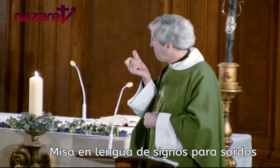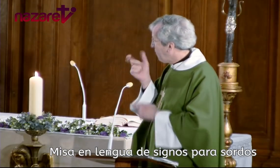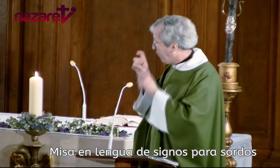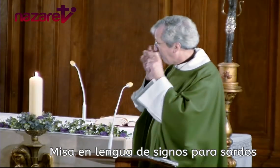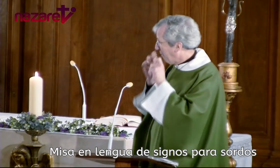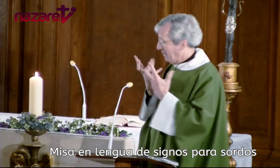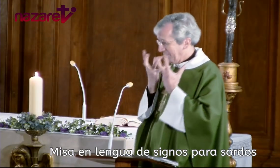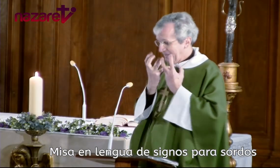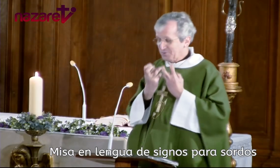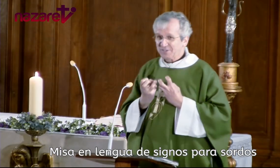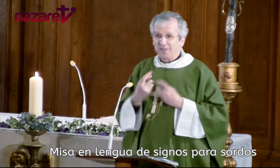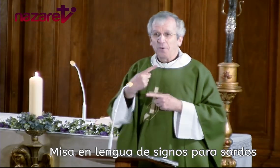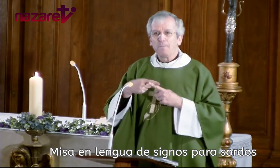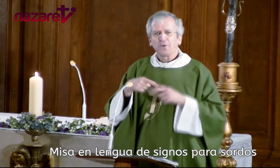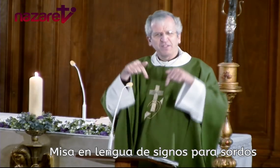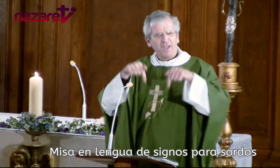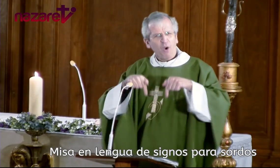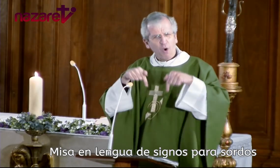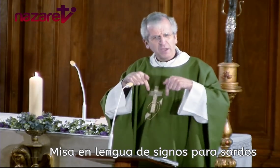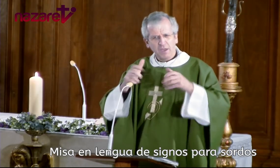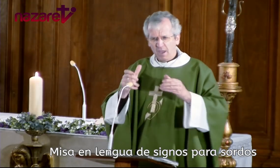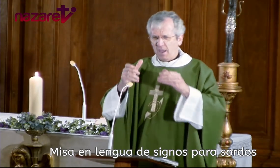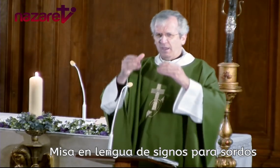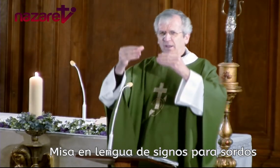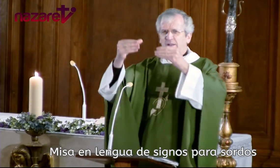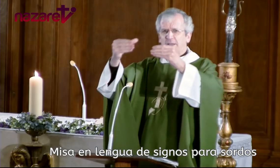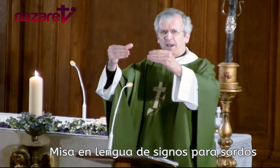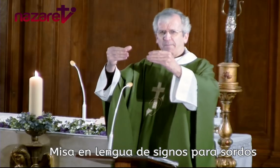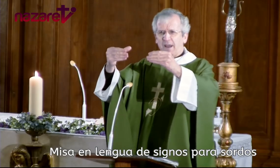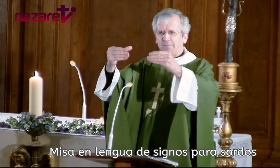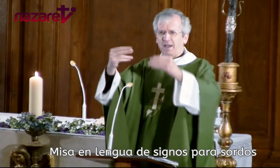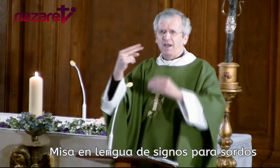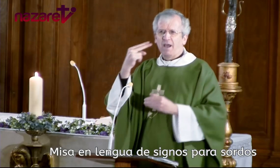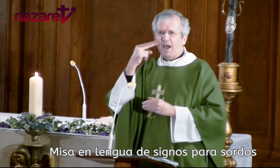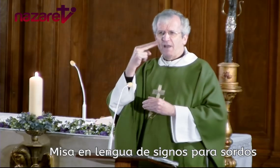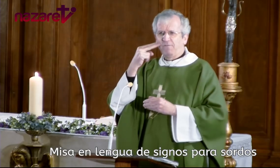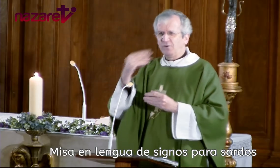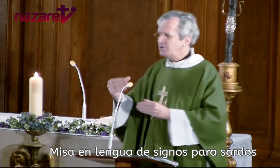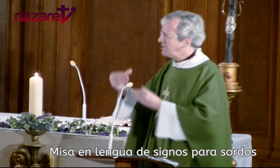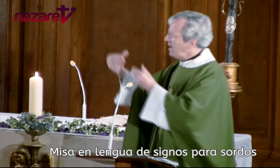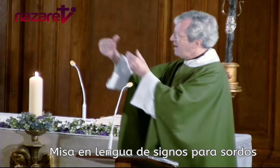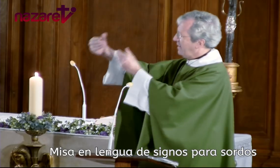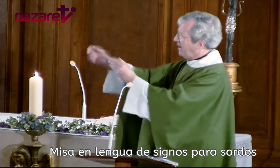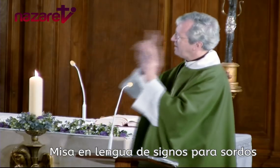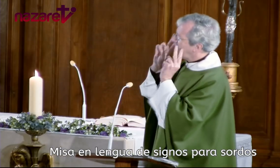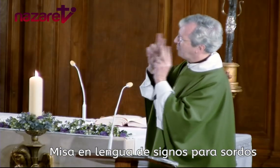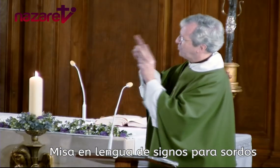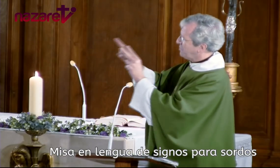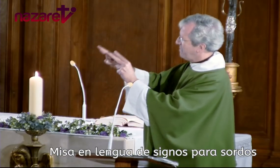poco disgustado porque dice, hoy lleva la palabra Alfons, la deja allí y todos